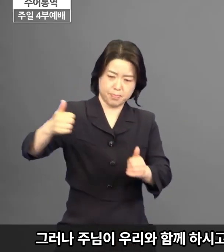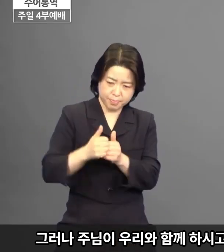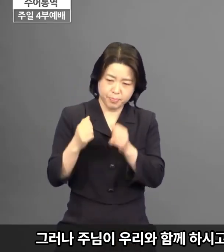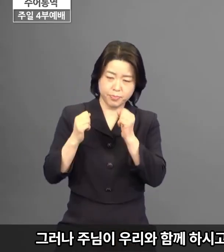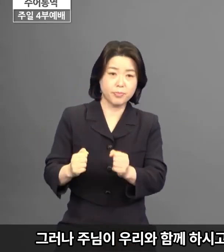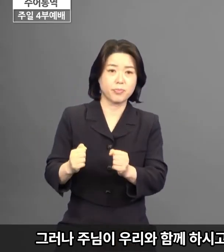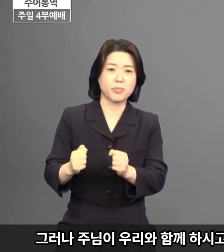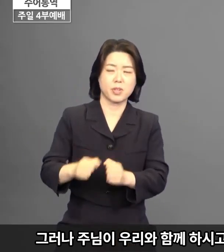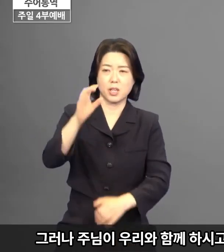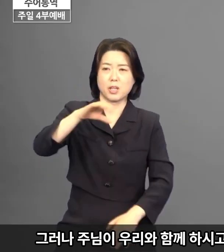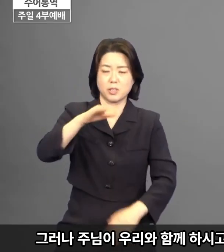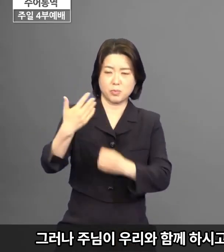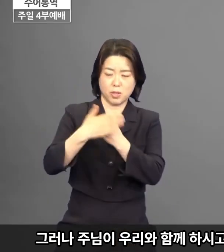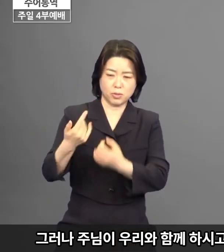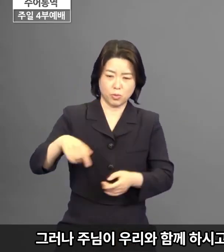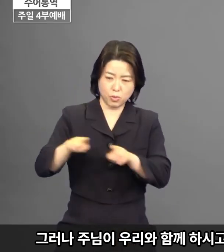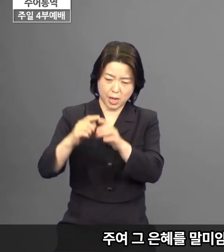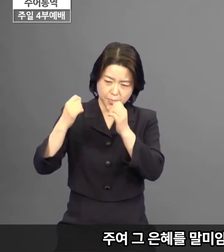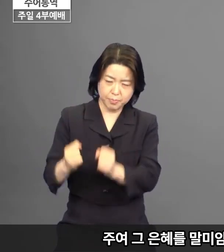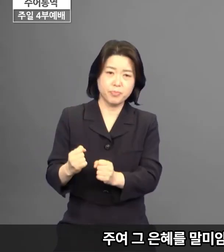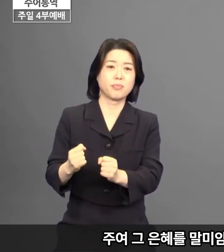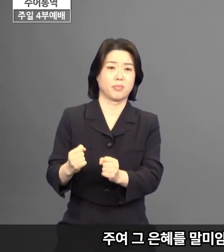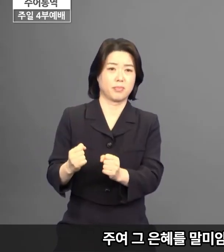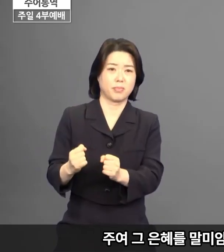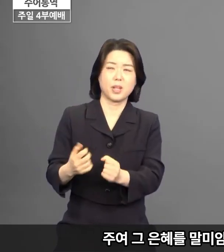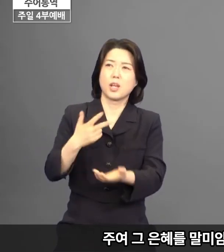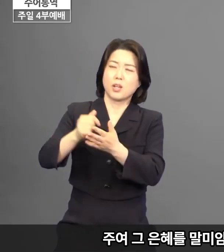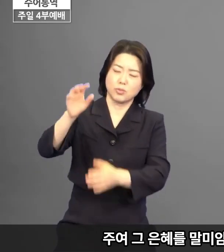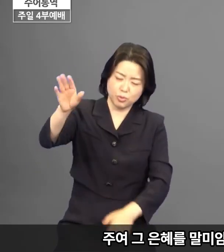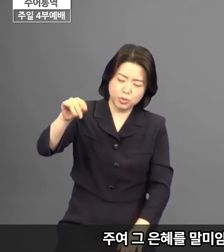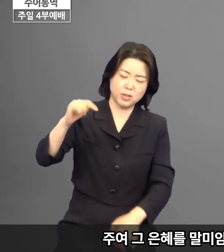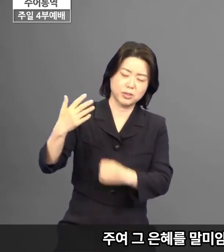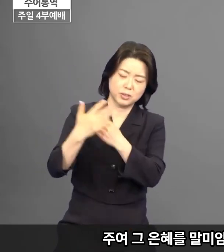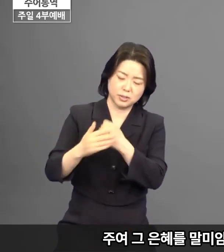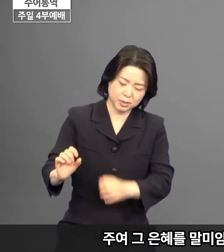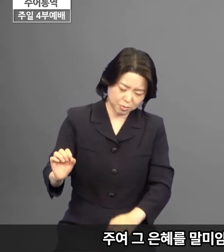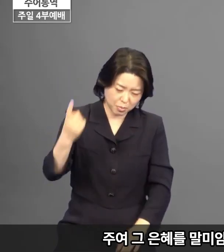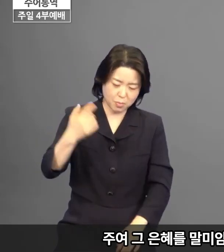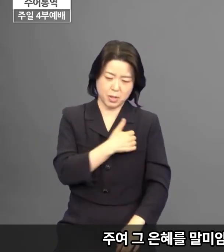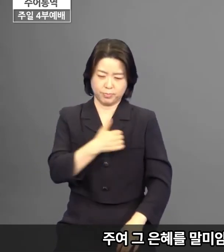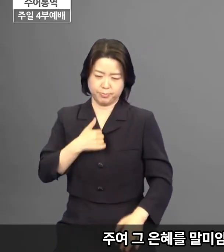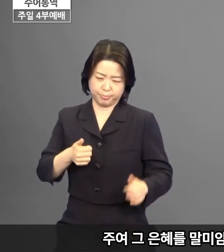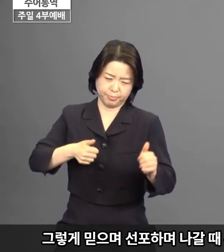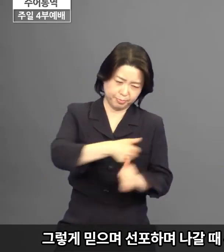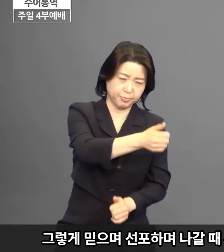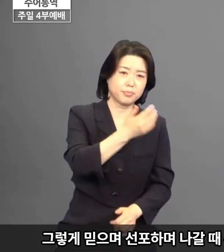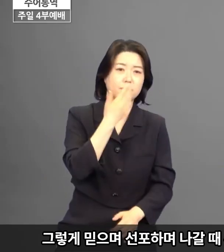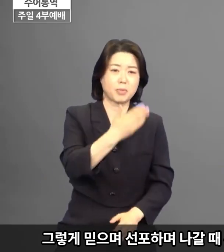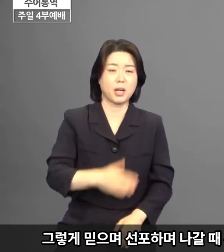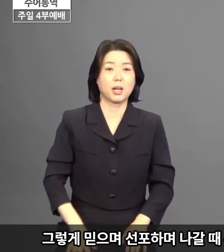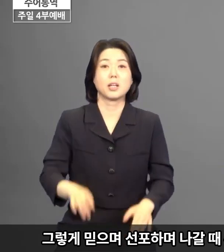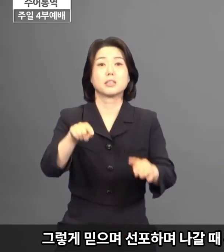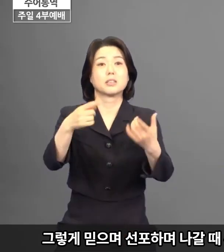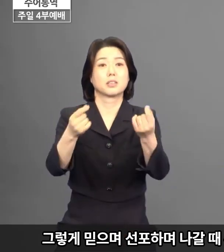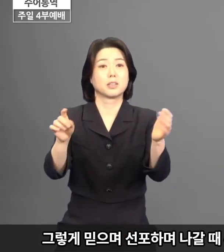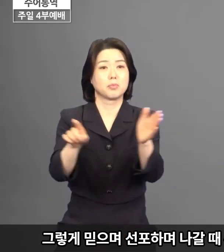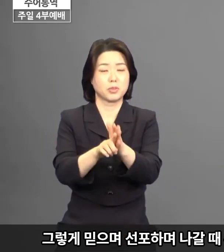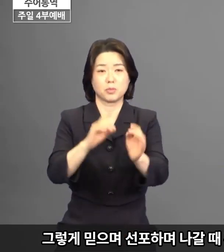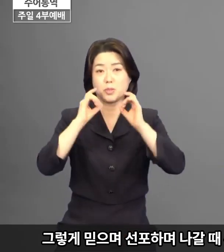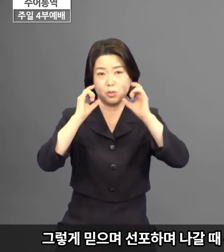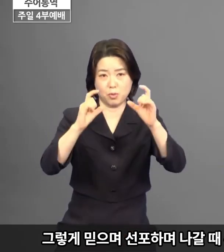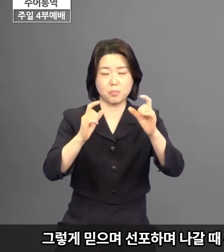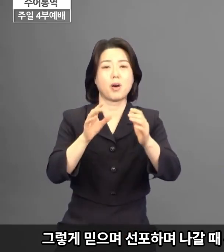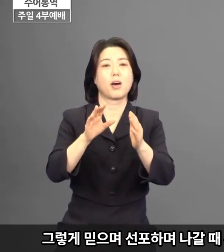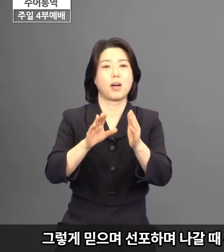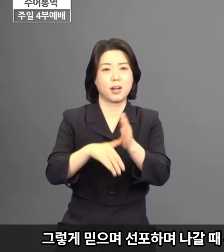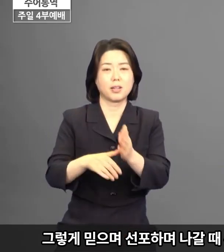하시고 십자가의 은혜가 우리와 함께 계시니 주여 그 은혜로 말미암아 능히 이길 수 있습니다. 그렇게 믿으며 선포하며 나갈